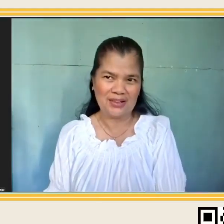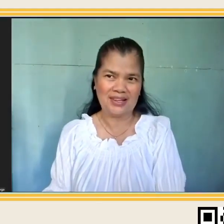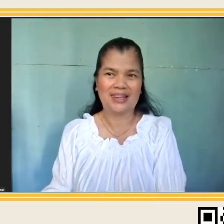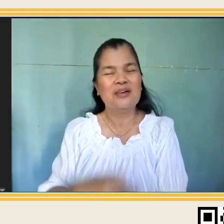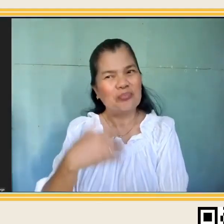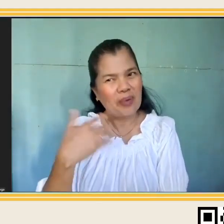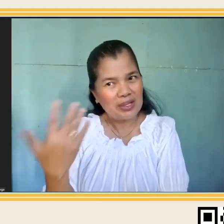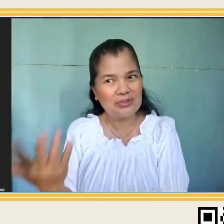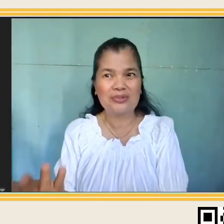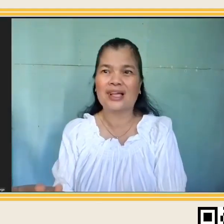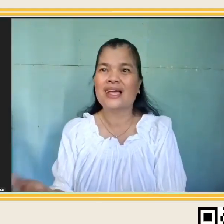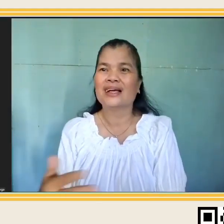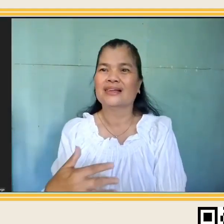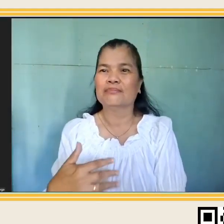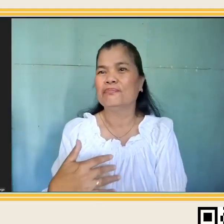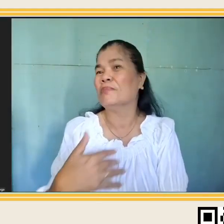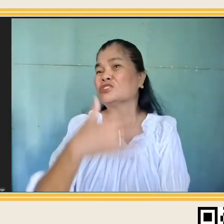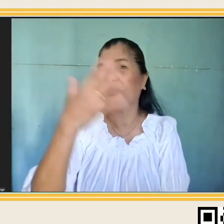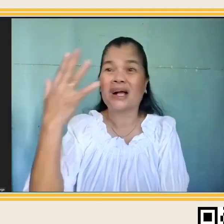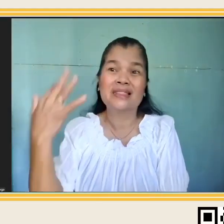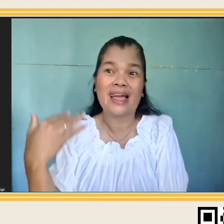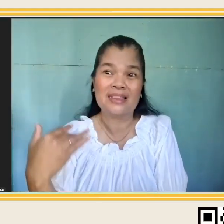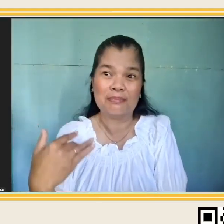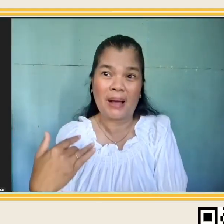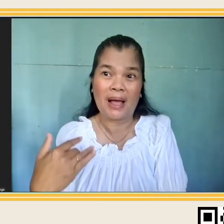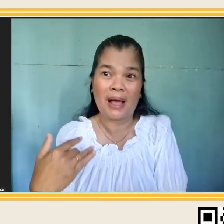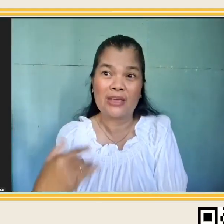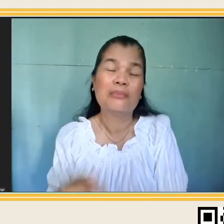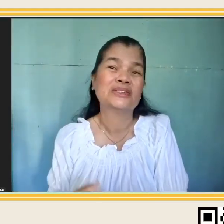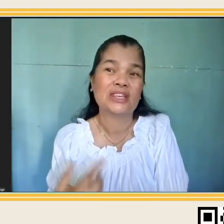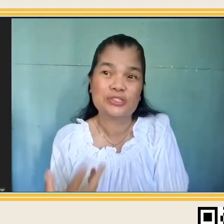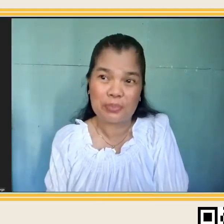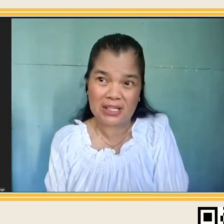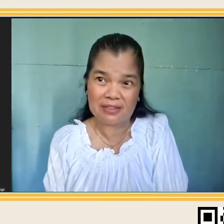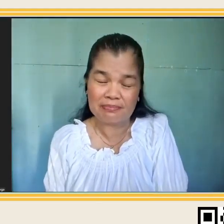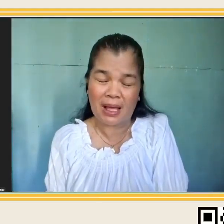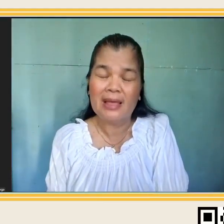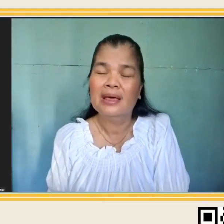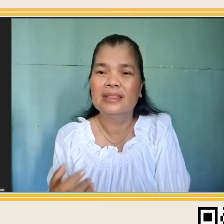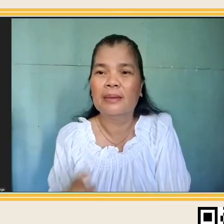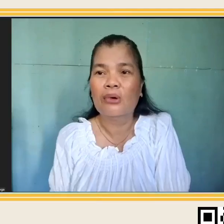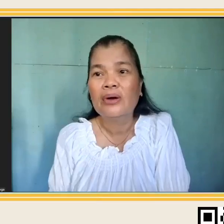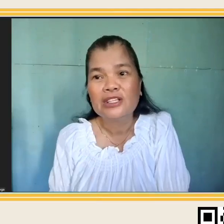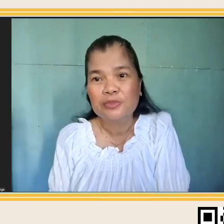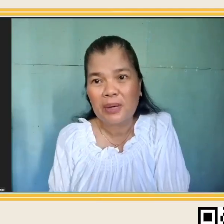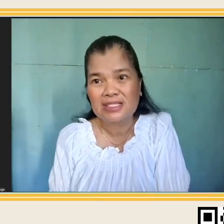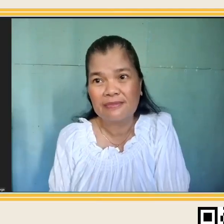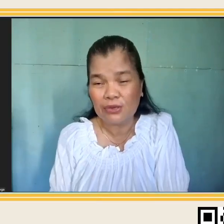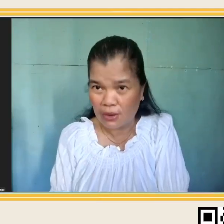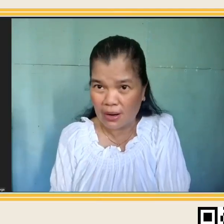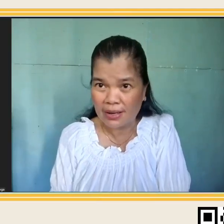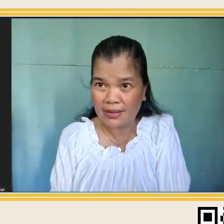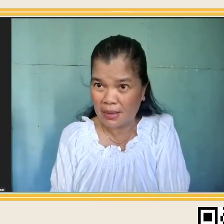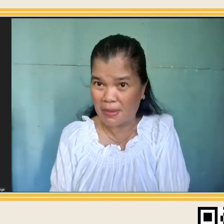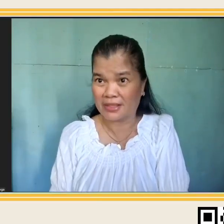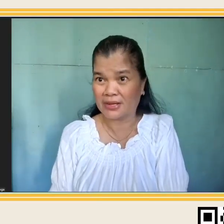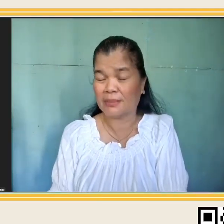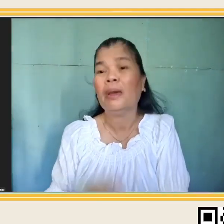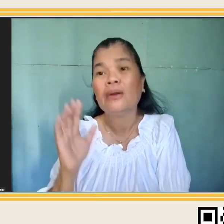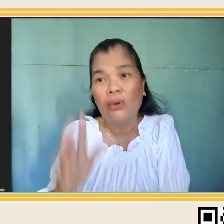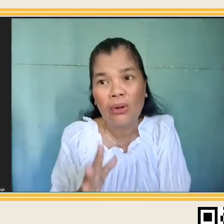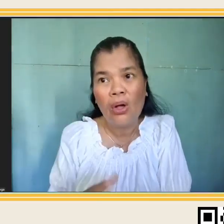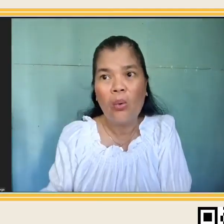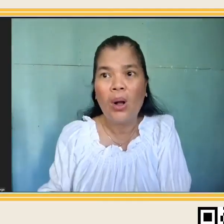pwede yon. Pwede yung mas pagandahin pa, yung mas expressive pa. The more expressive you are, the